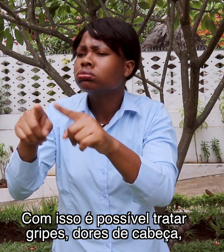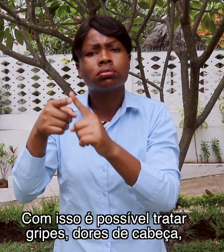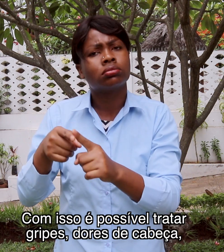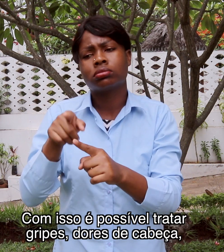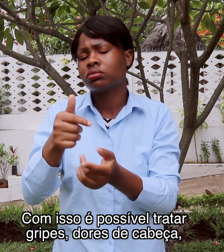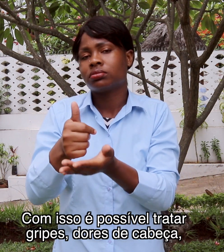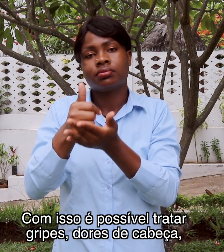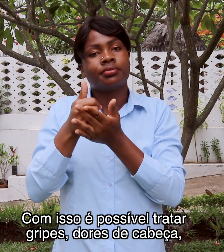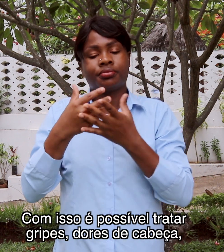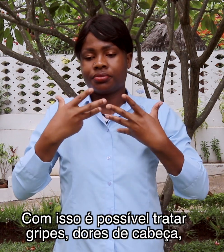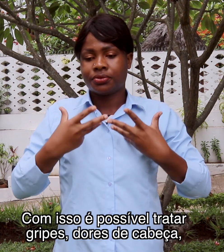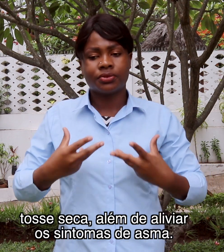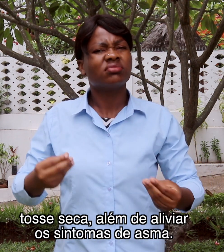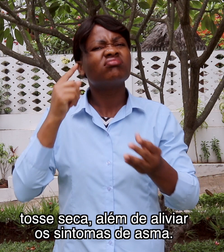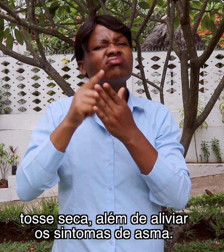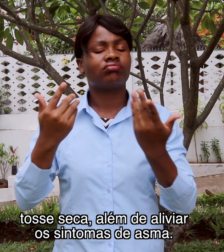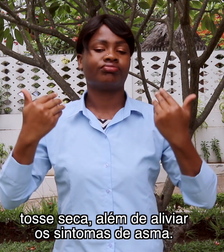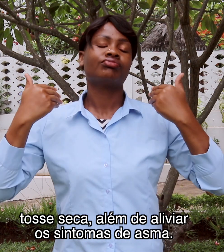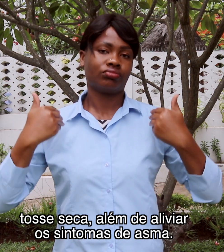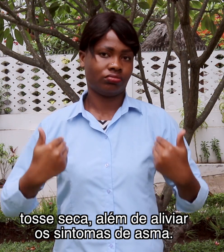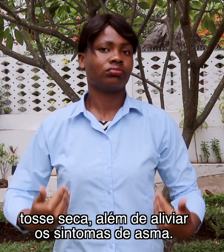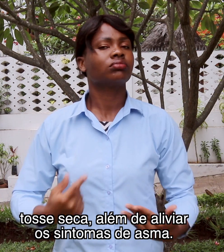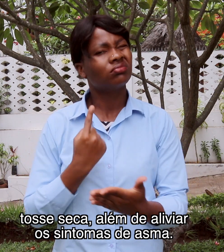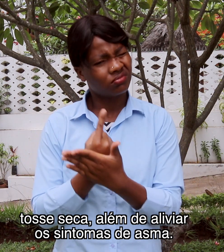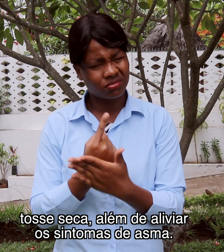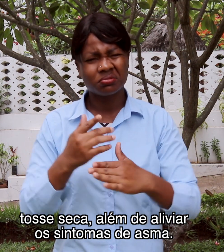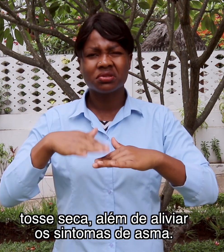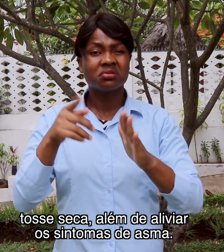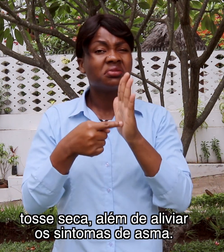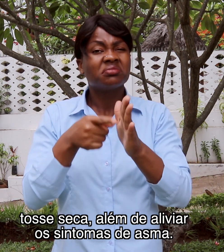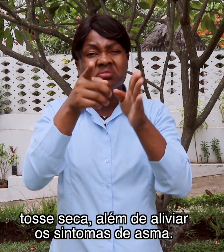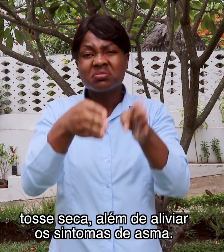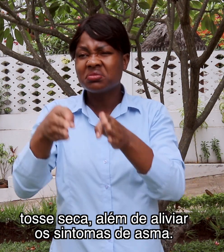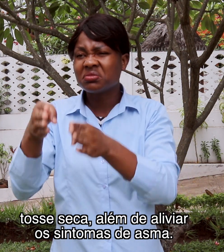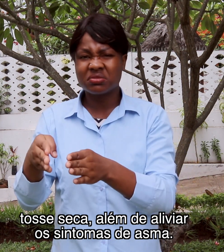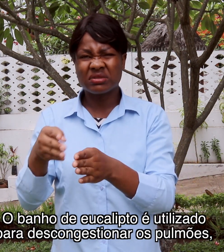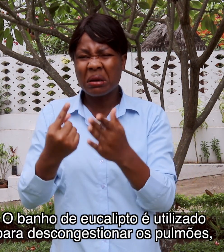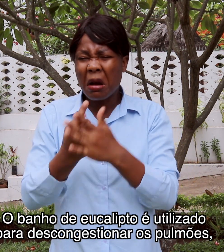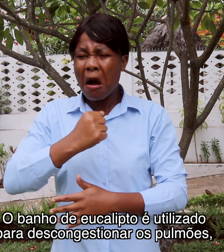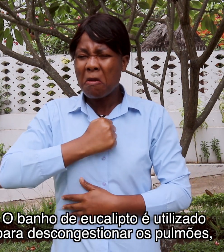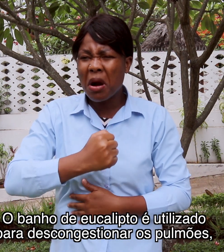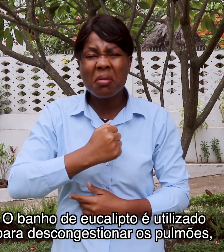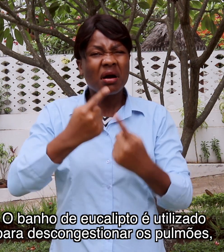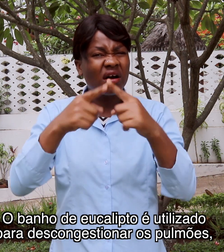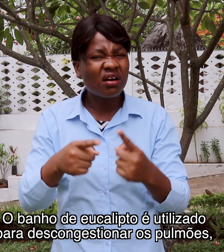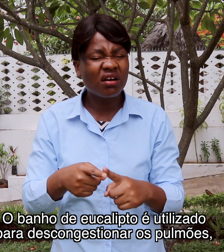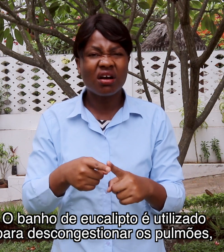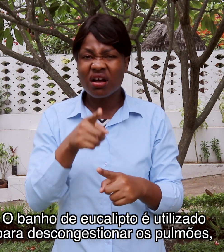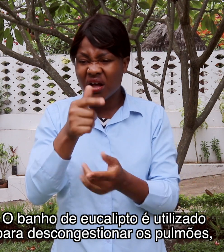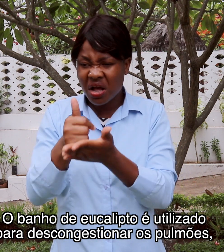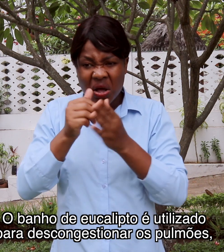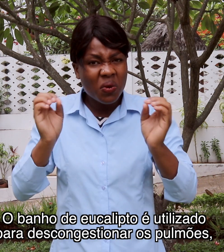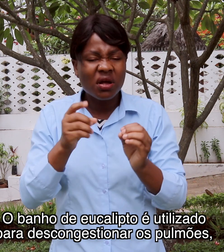tratar gripes, dores de cabeça, tosse seca, além de aliviar os sintomas de asma. O banho de eucalipto é